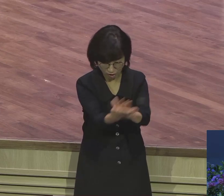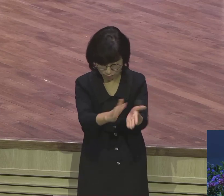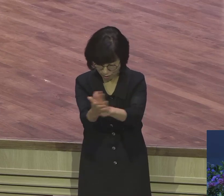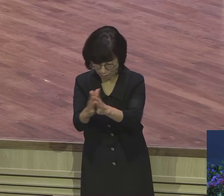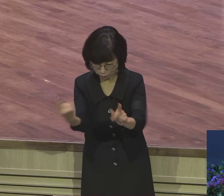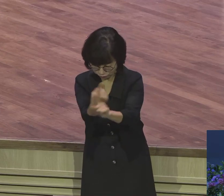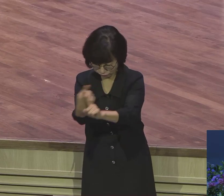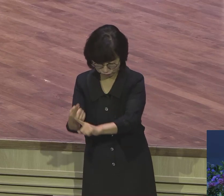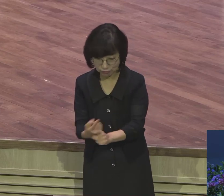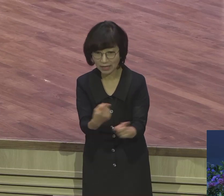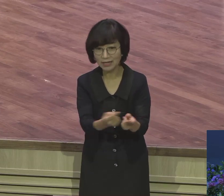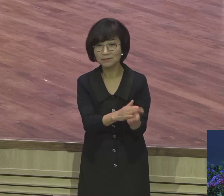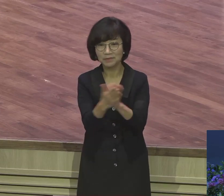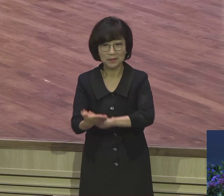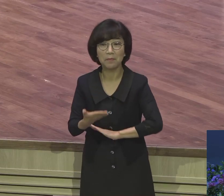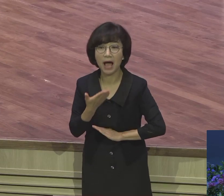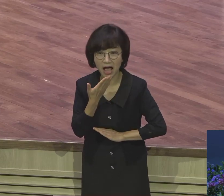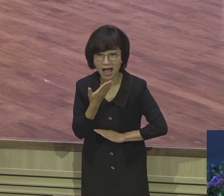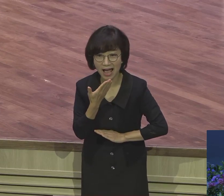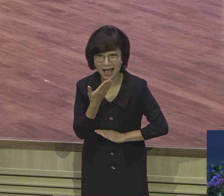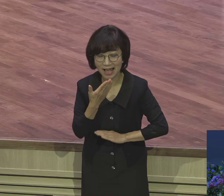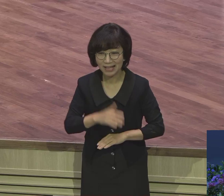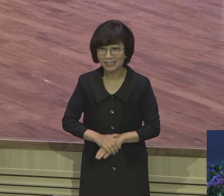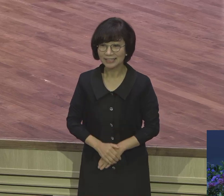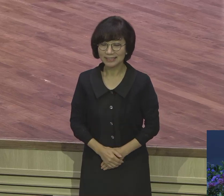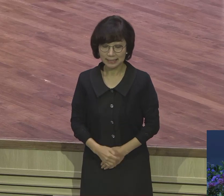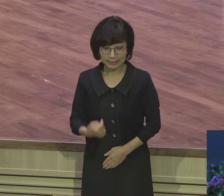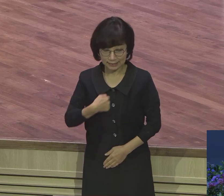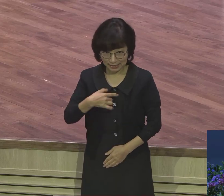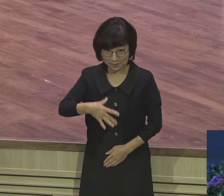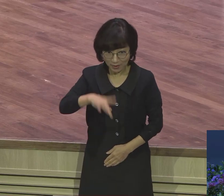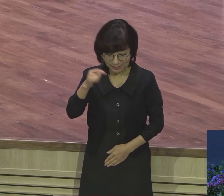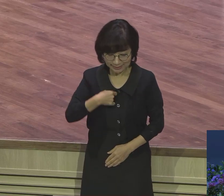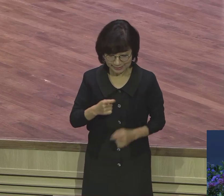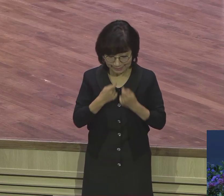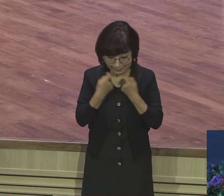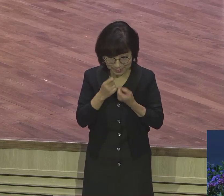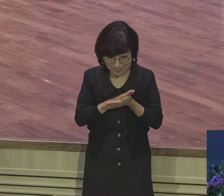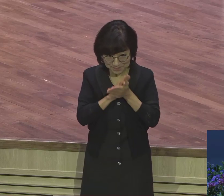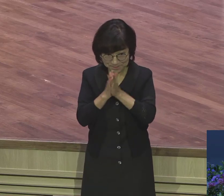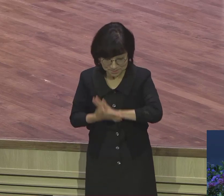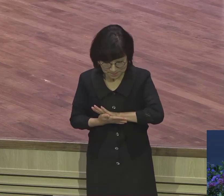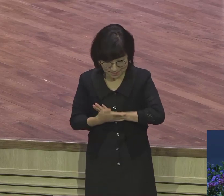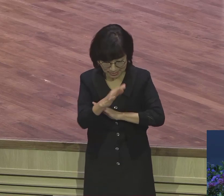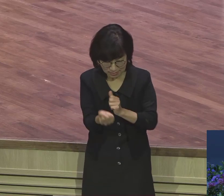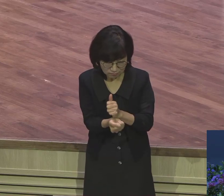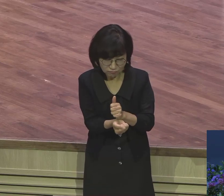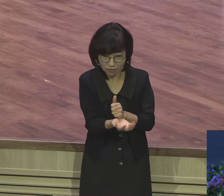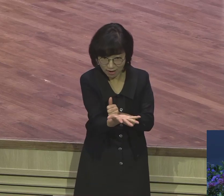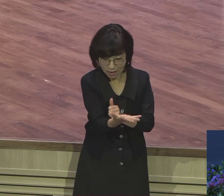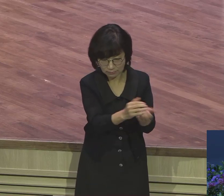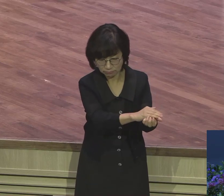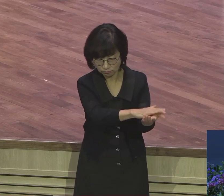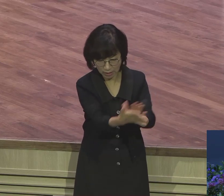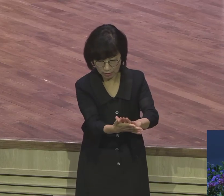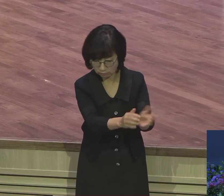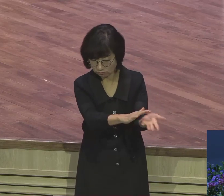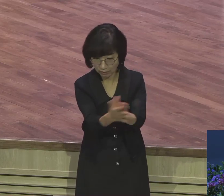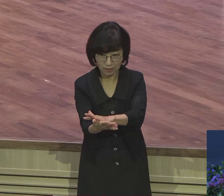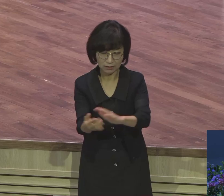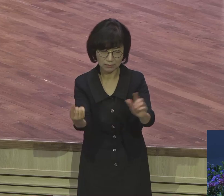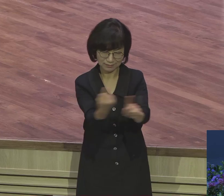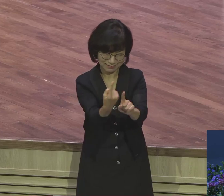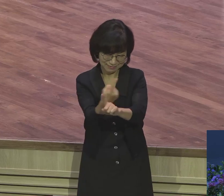내가 바뀌어야 돼요. 그러고 나면 이제는 정말 세상의 틀을 확 바꾸는 그런 변화시키는 주자가 돼야 된다.